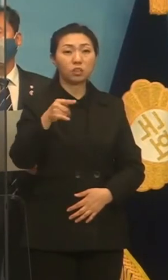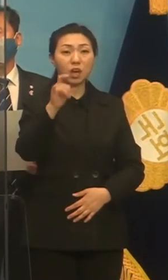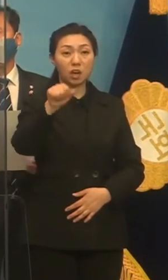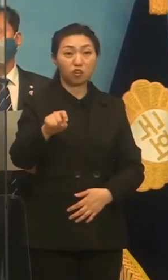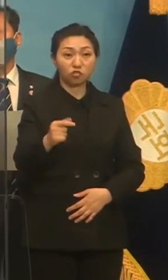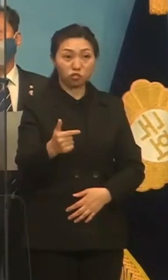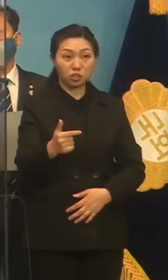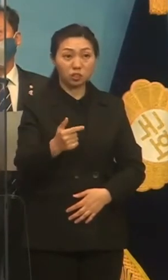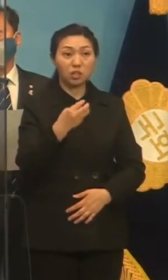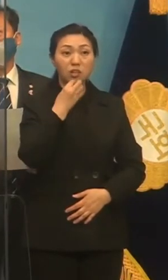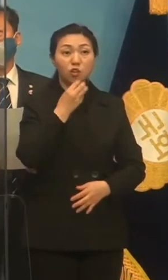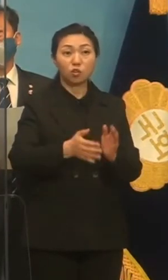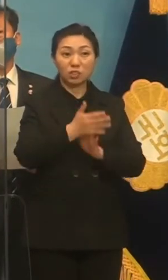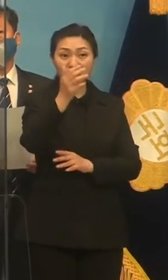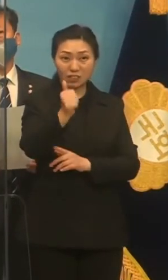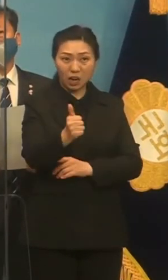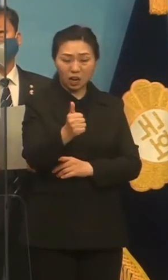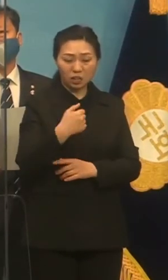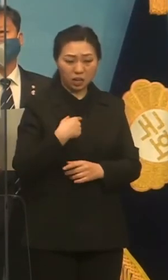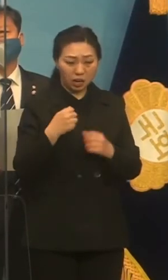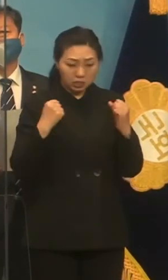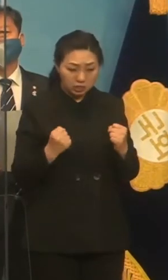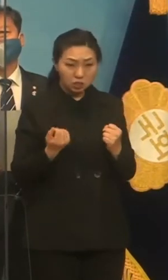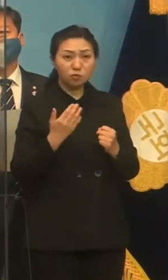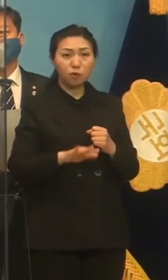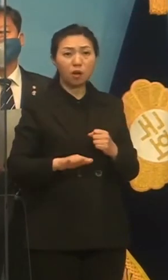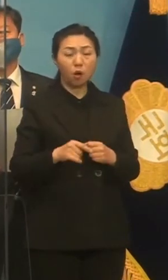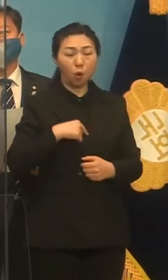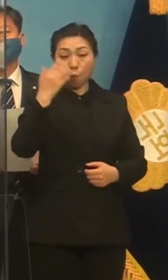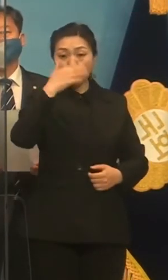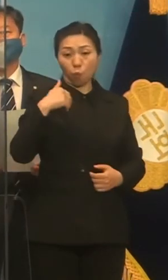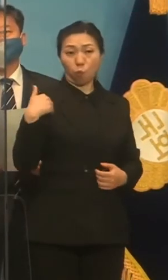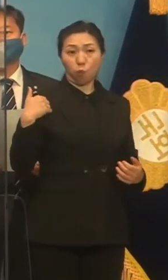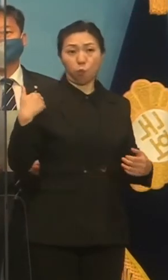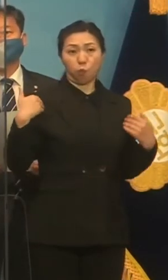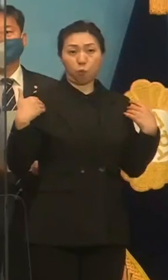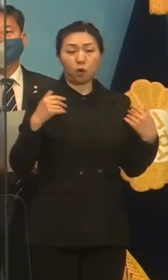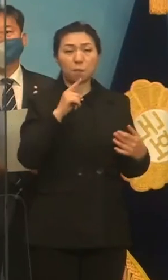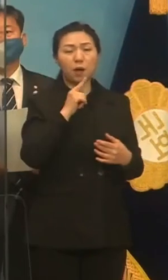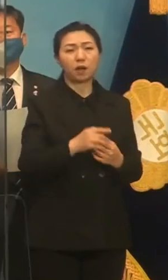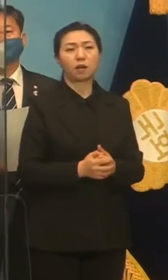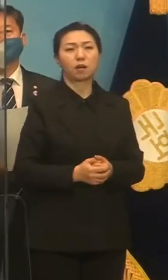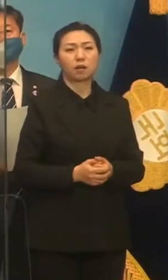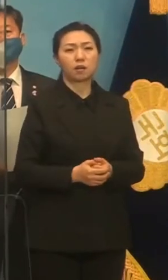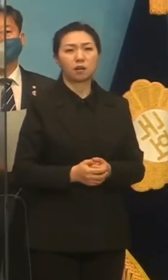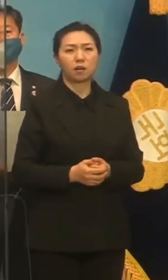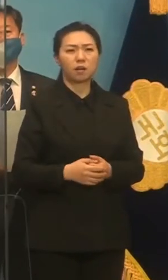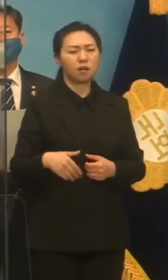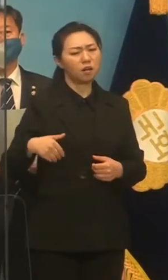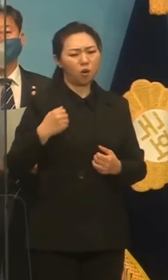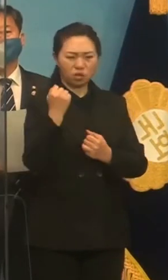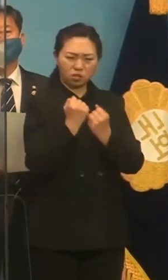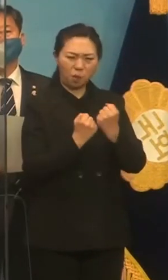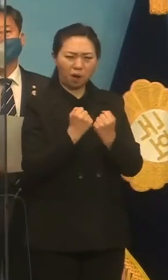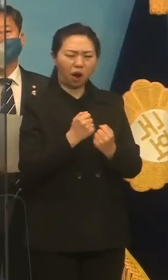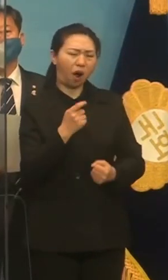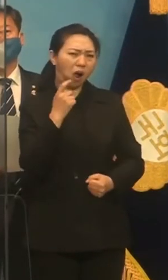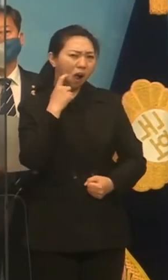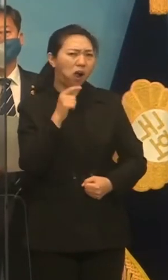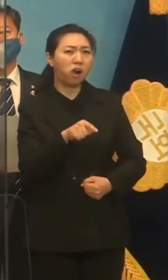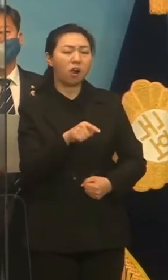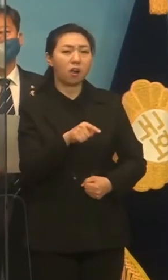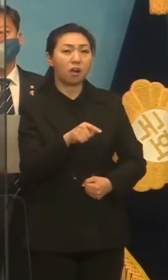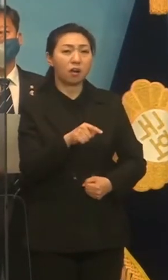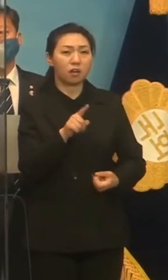저는 올랐다고 헤맨 해왔습니다 그 해명이 그 10 가능성을 내리고